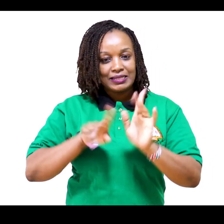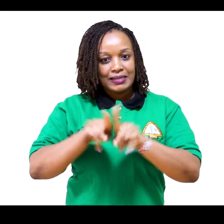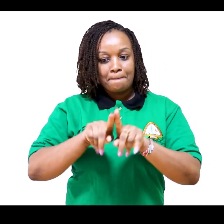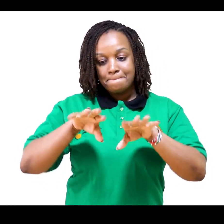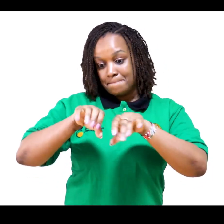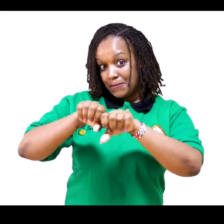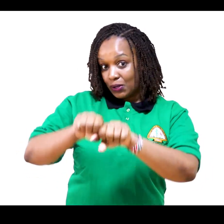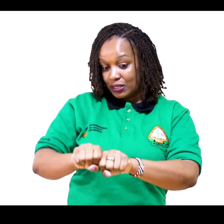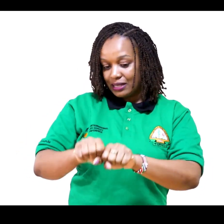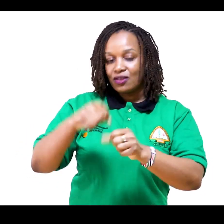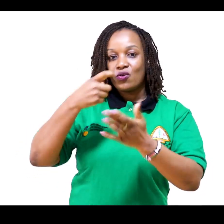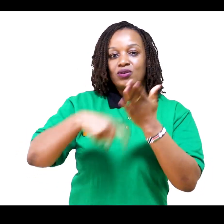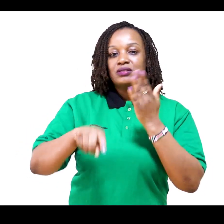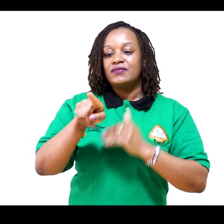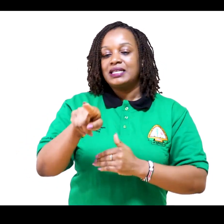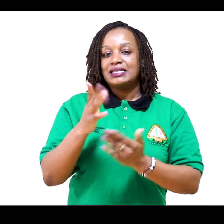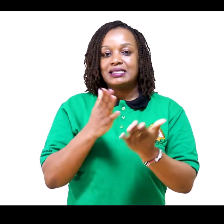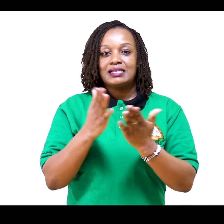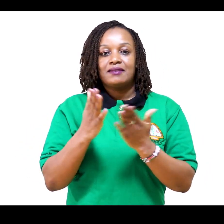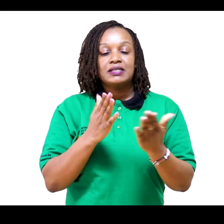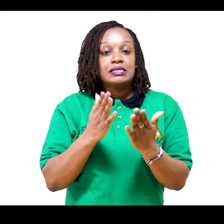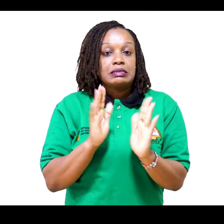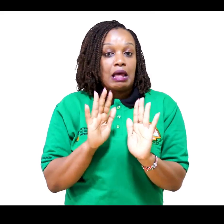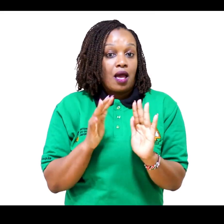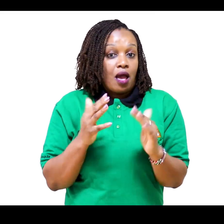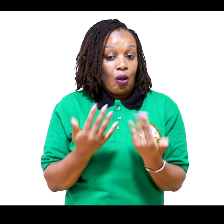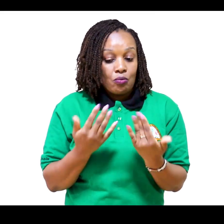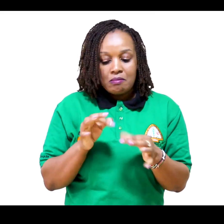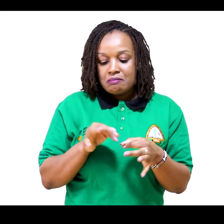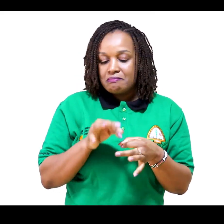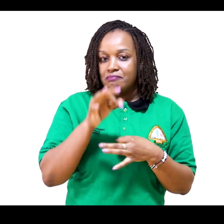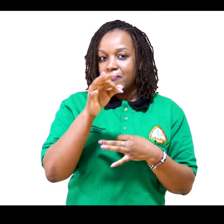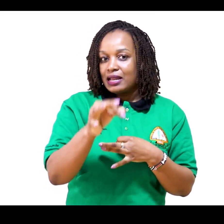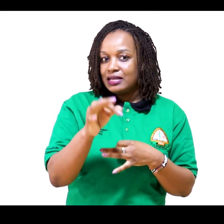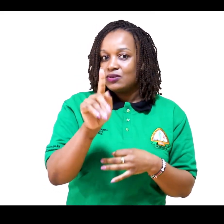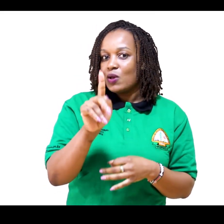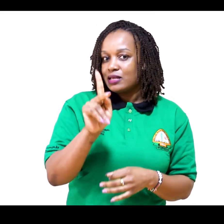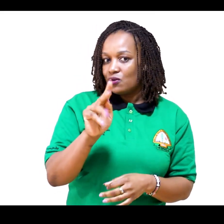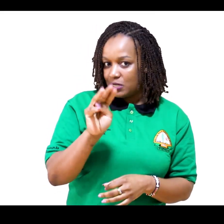uhifadhi. Gharama ya huduma hii ni kama ifuatavyo: maili kwa kilomita kwa shilingi